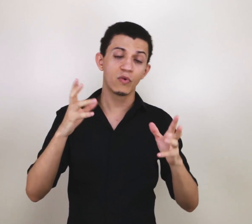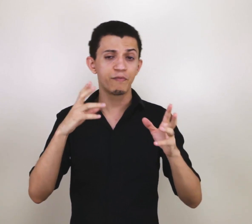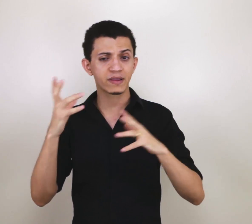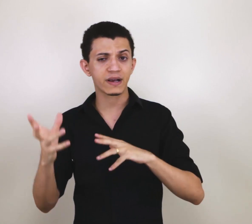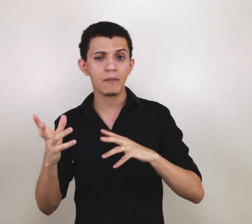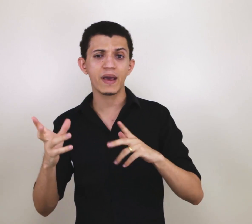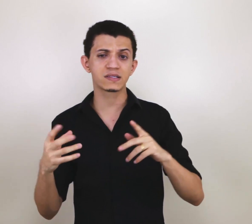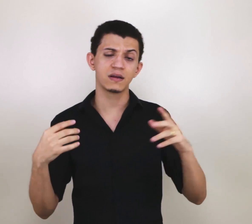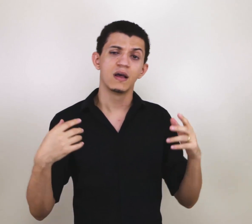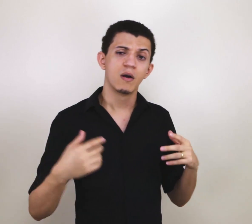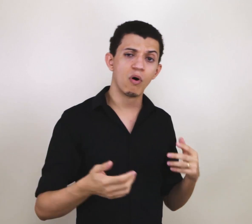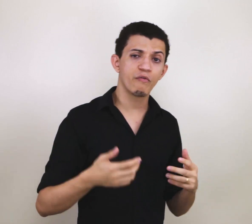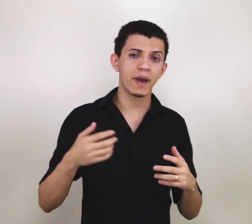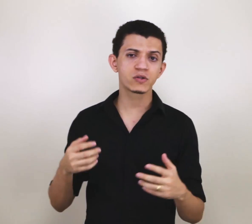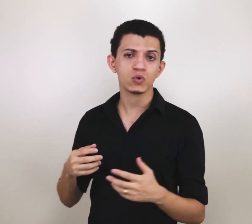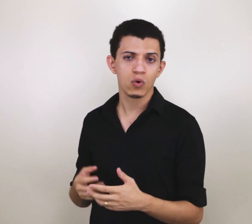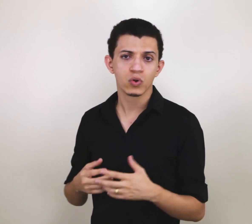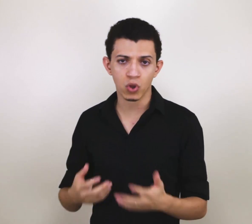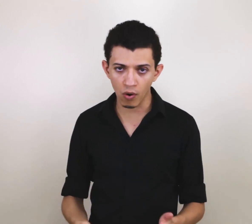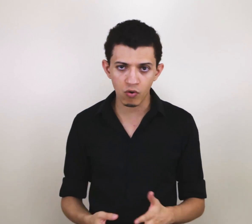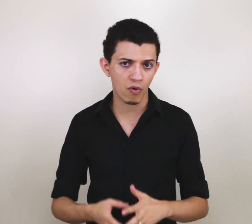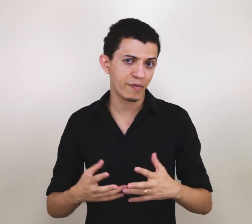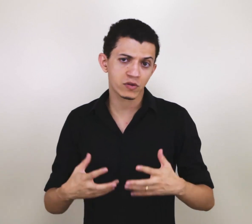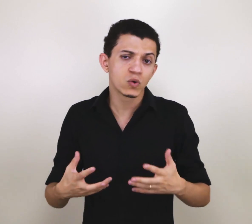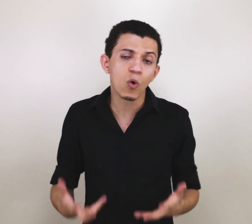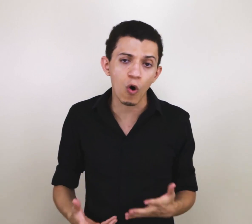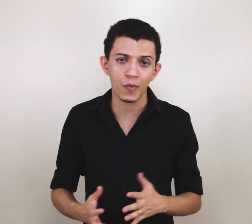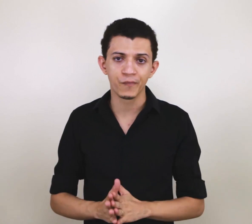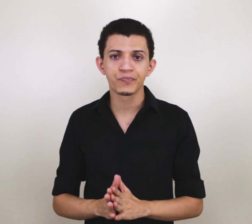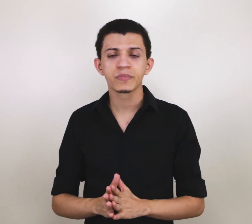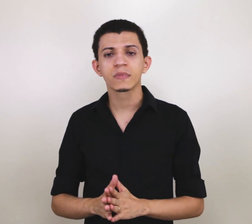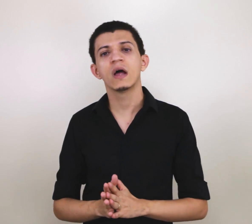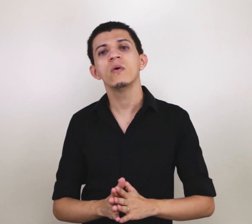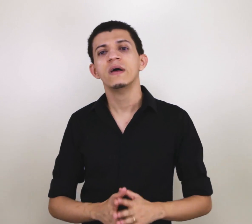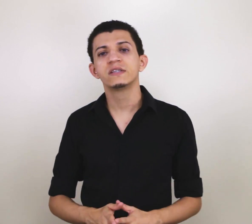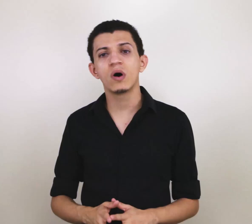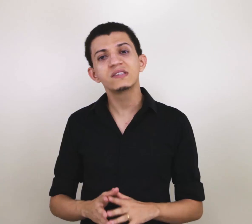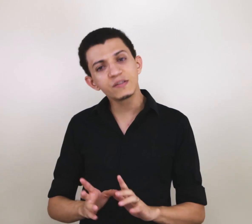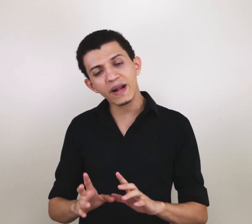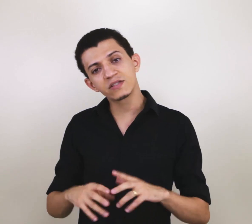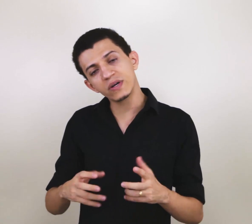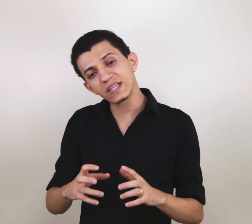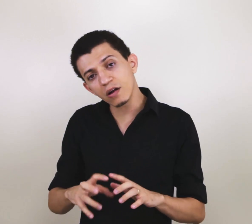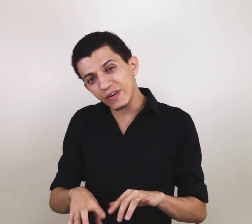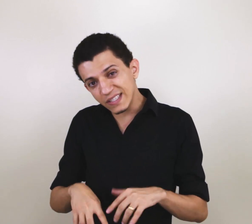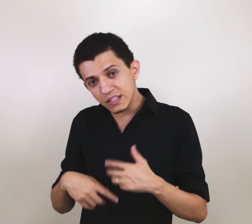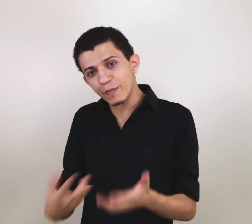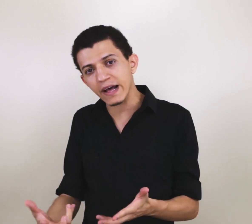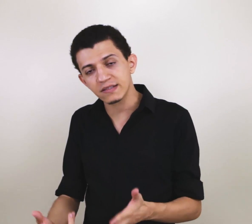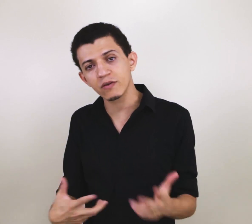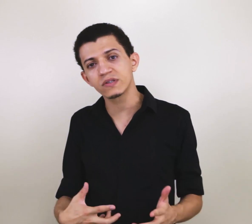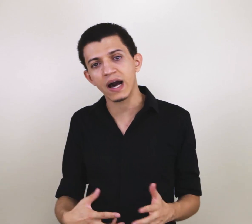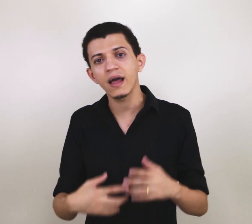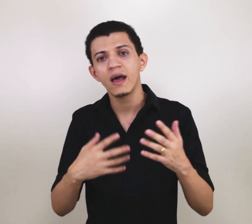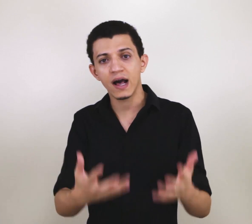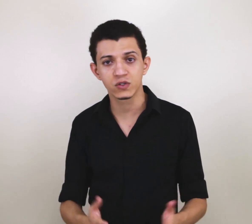movimento da cabeça, movimentos do tronco, movimentos do corpo. Então, são as expressões, aquilo que você se expressa sem usar as suas